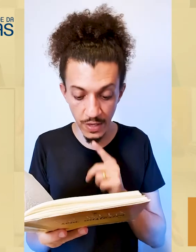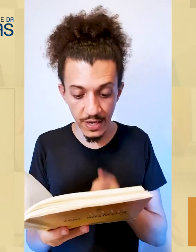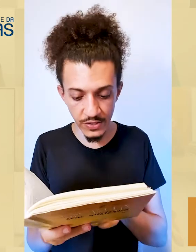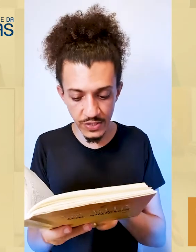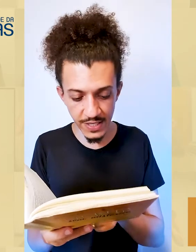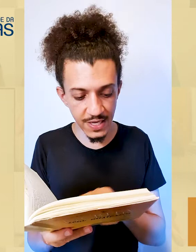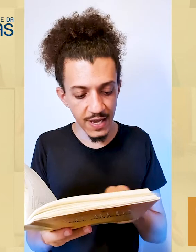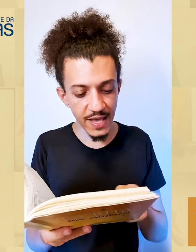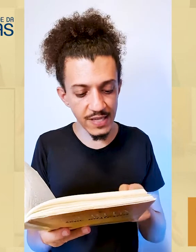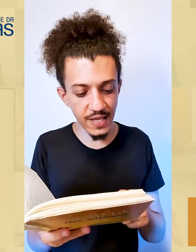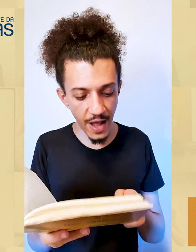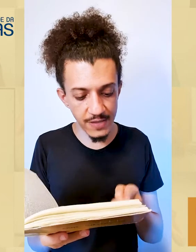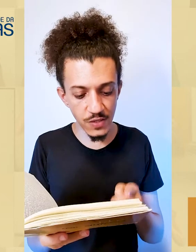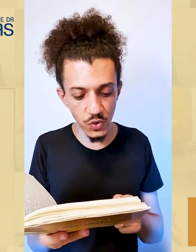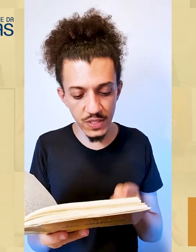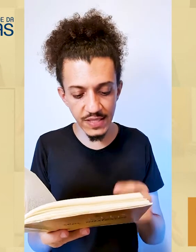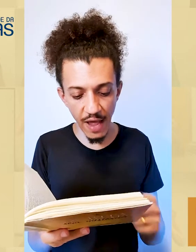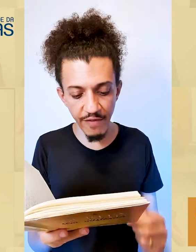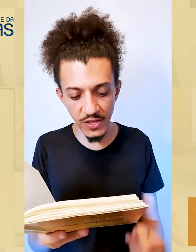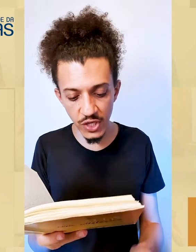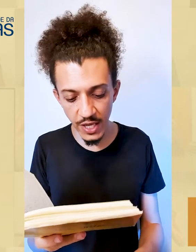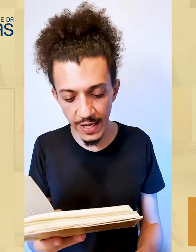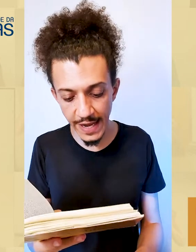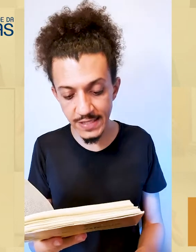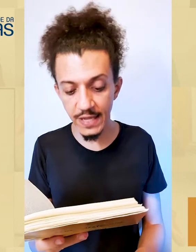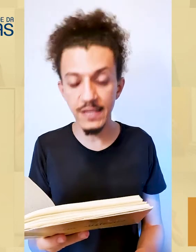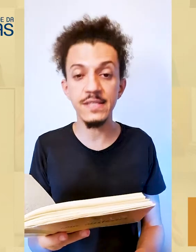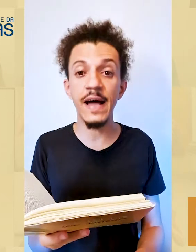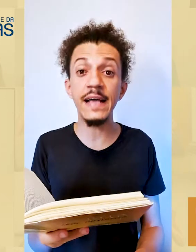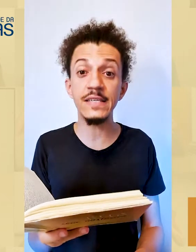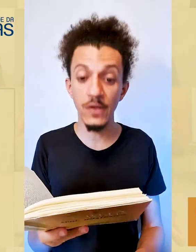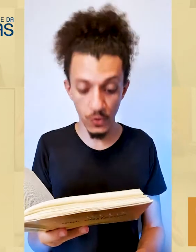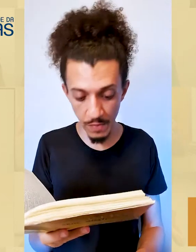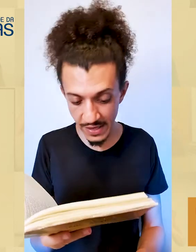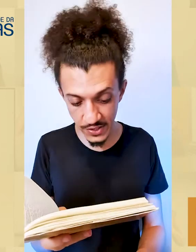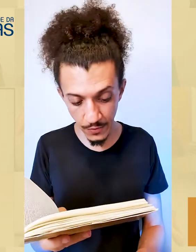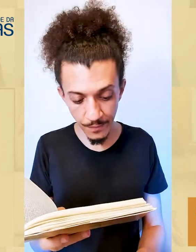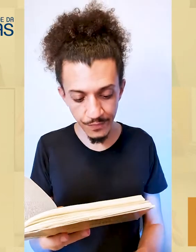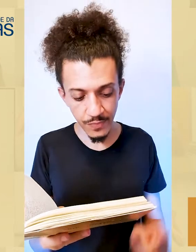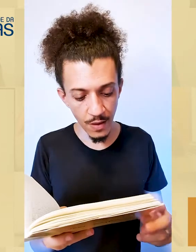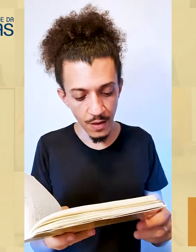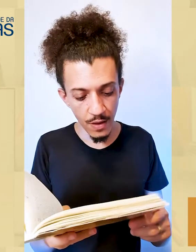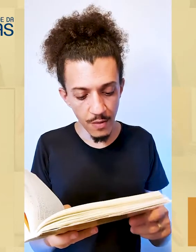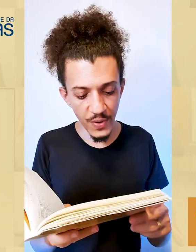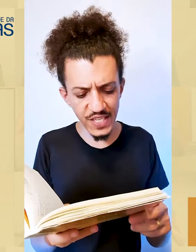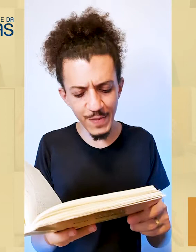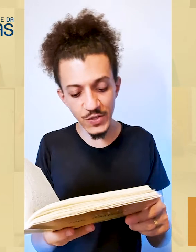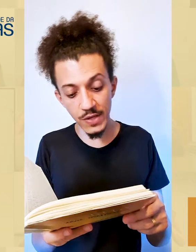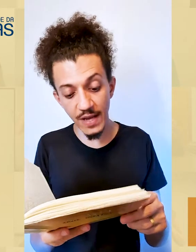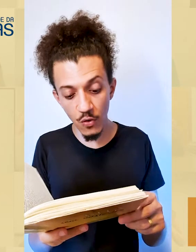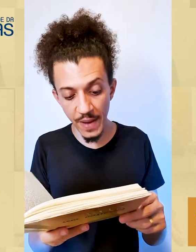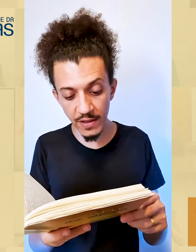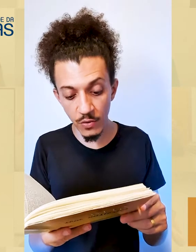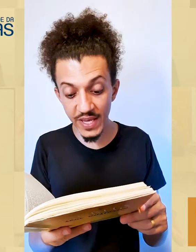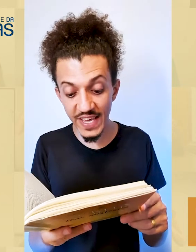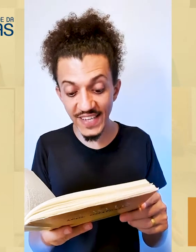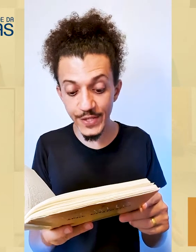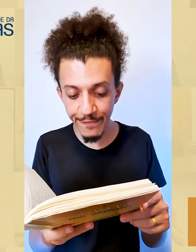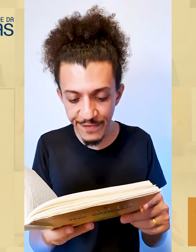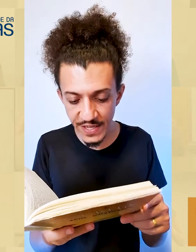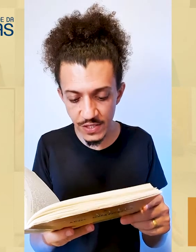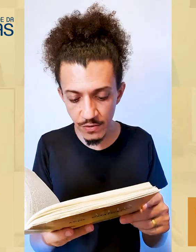documento, diz que as crianças surdas devem adquirir a escrita de sinais no Brasil. Muitas pessoas argumentam